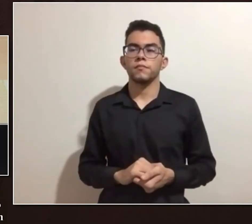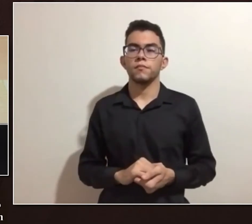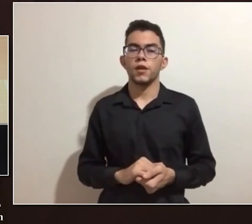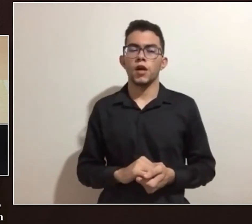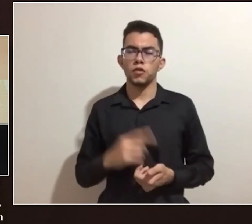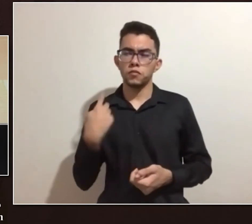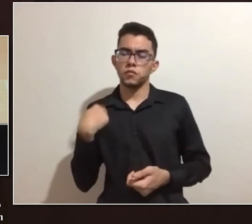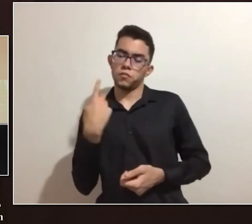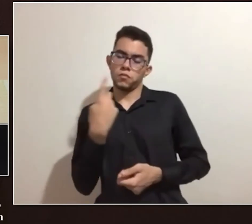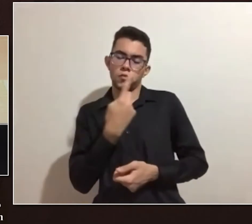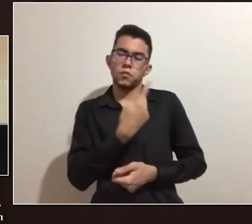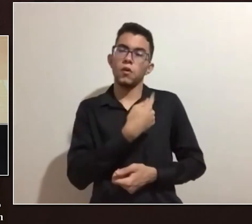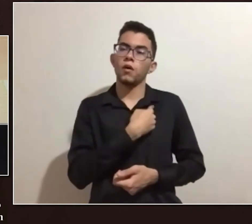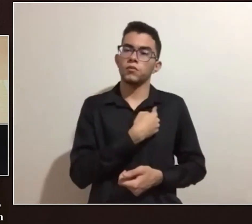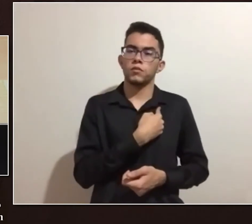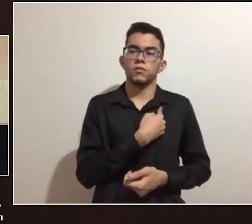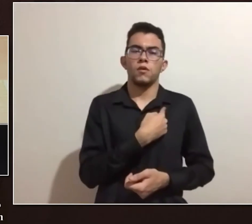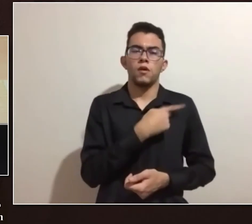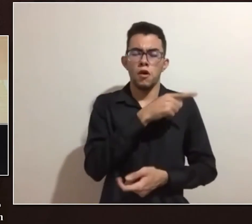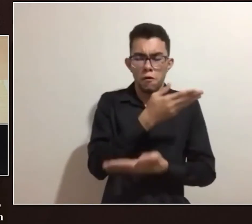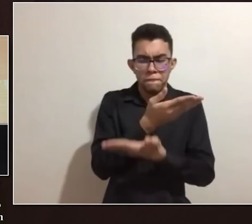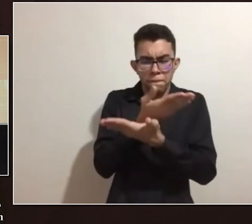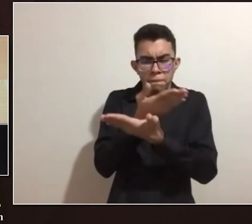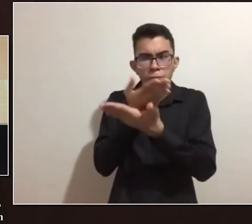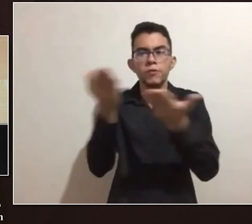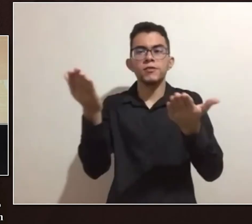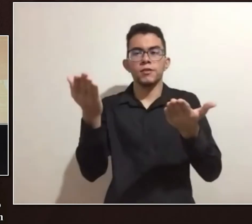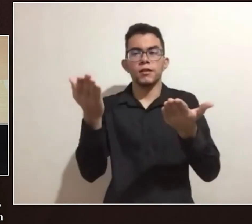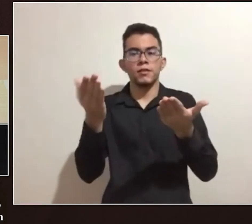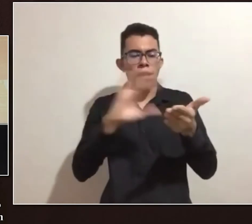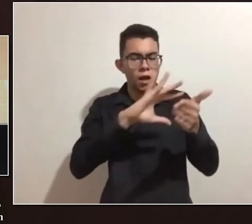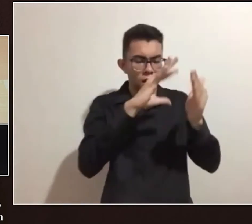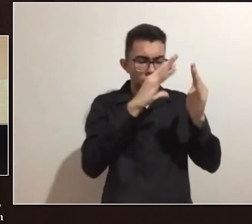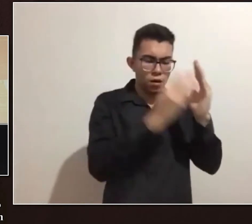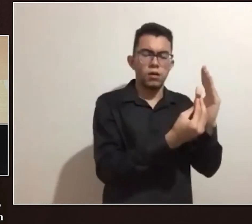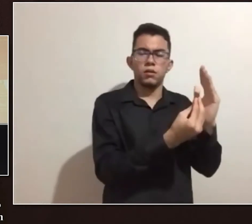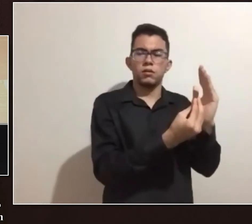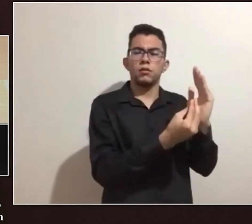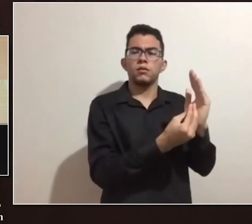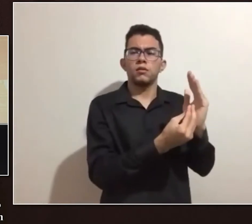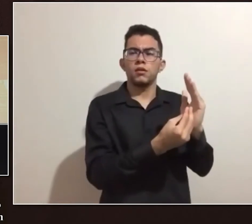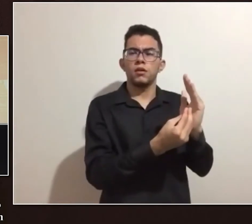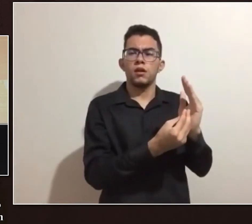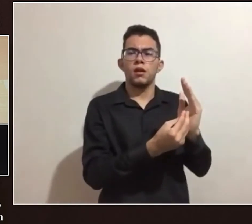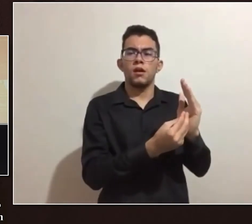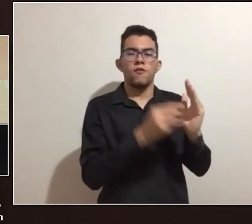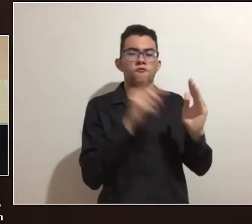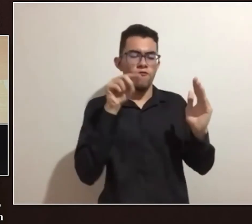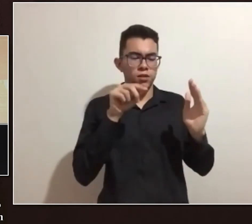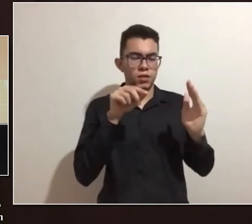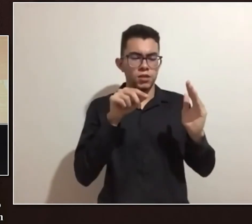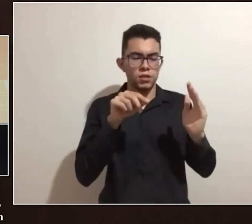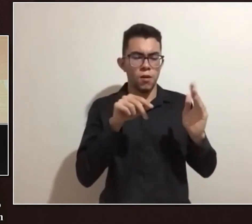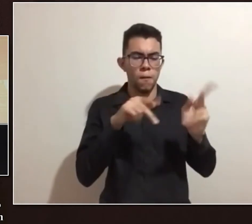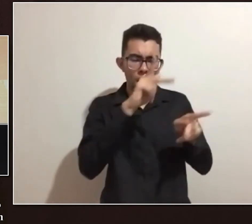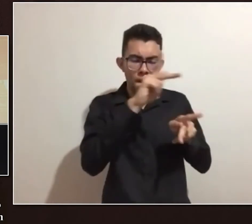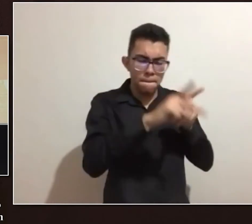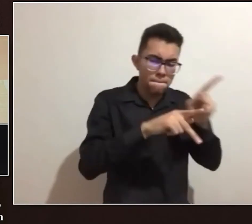porém, vocês, a igreja, vós, porém, sois raça